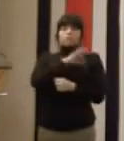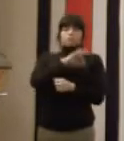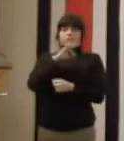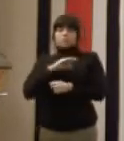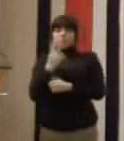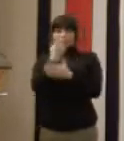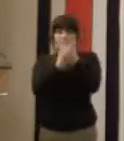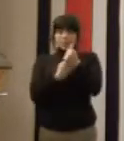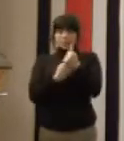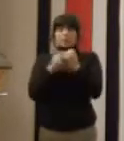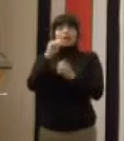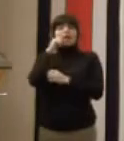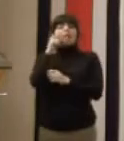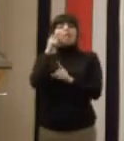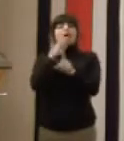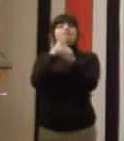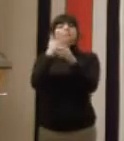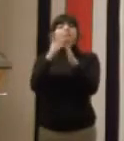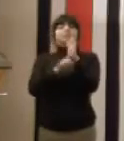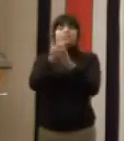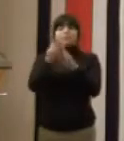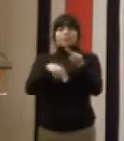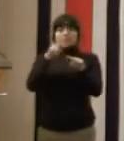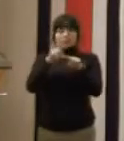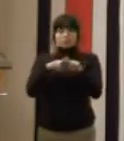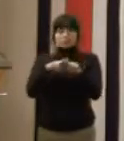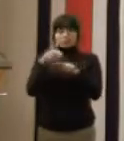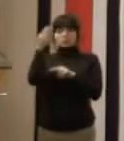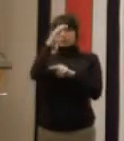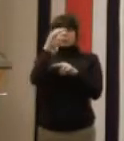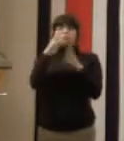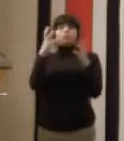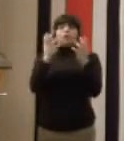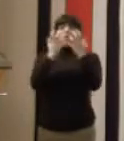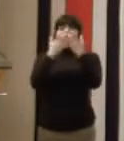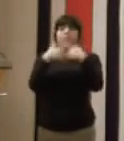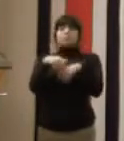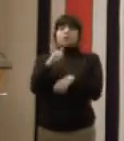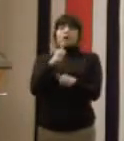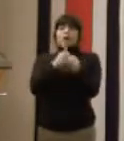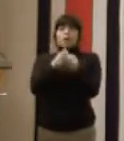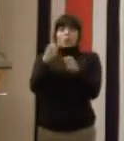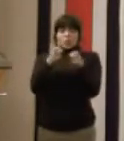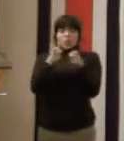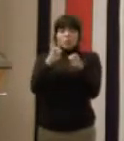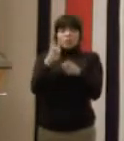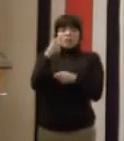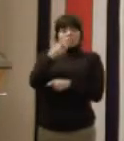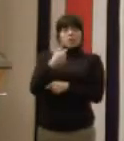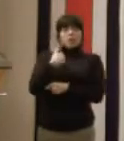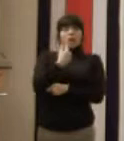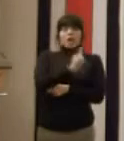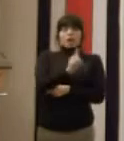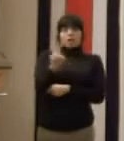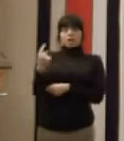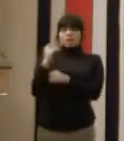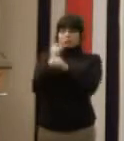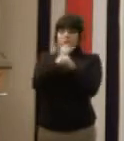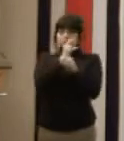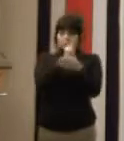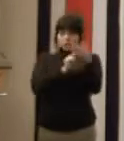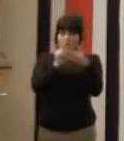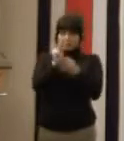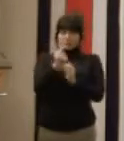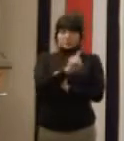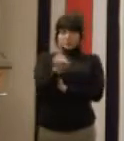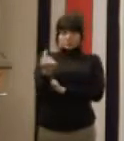áreas clave del desarrollo nacional. En el marco de la autonomía, del mandato que tienen las instituciones universitarias,